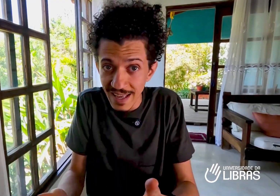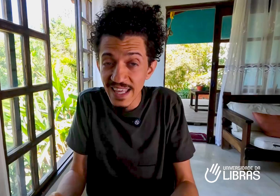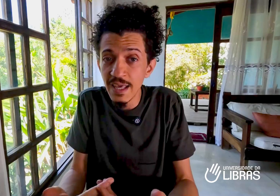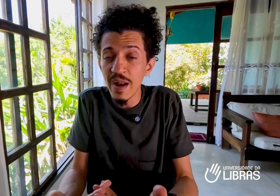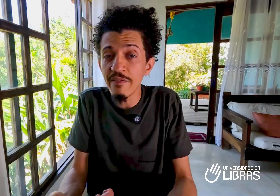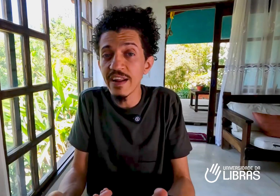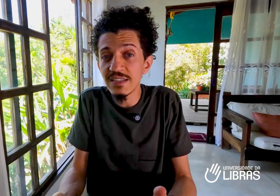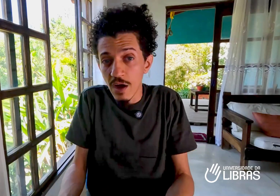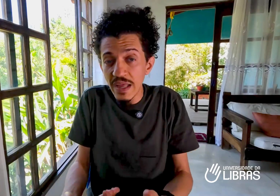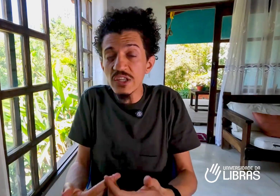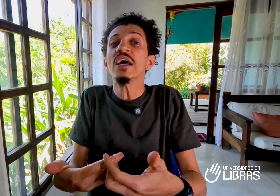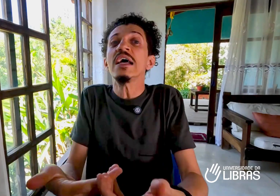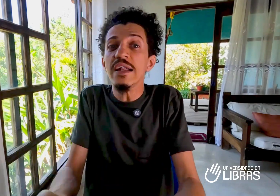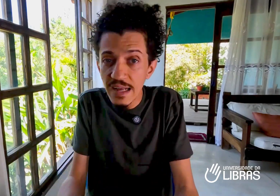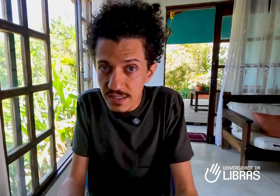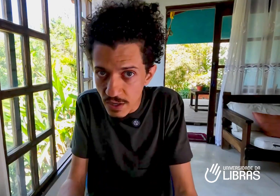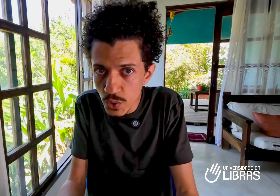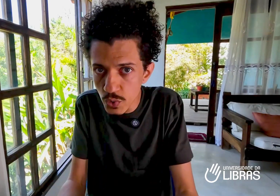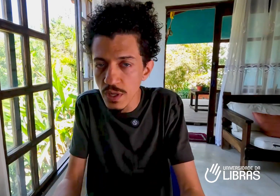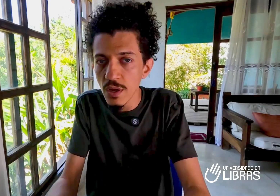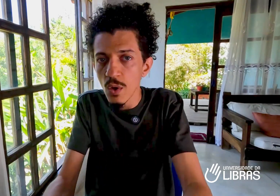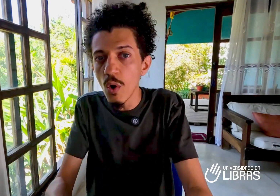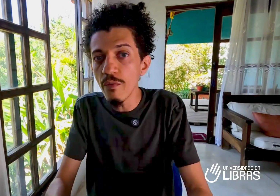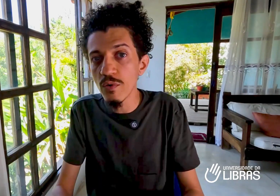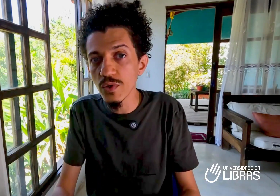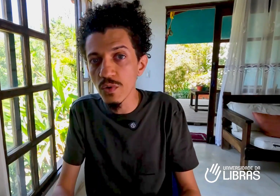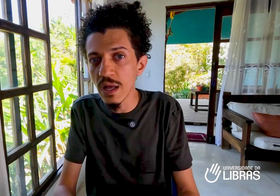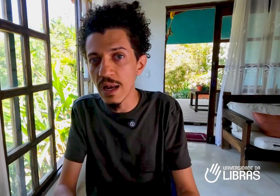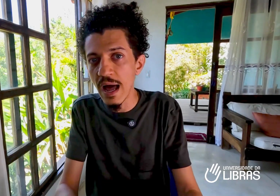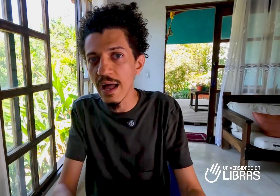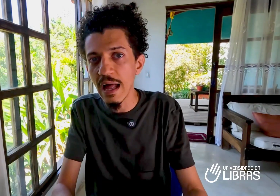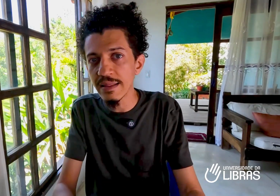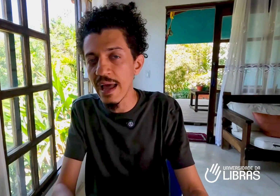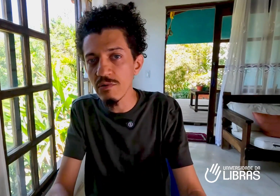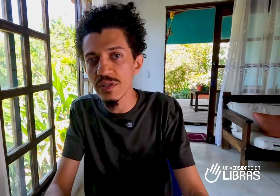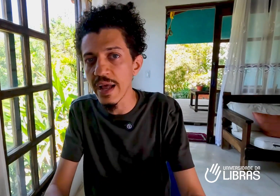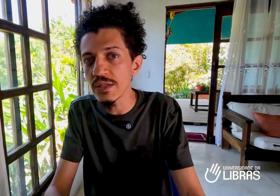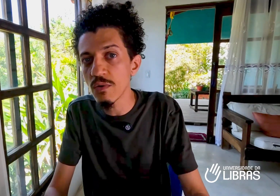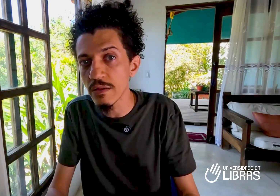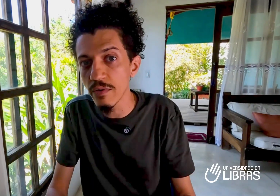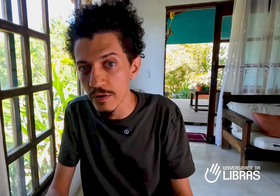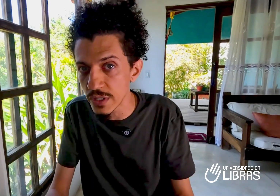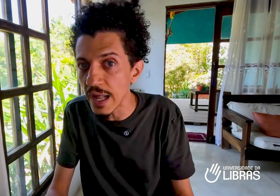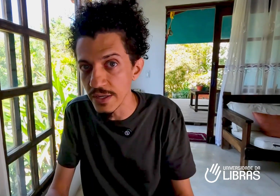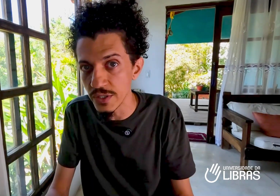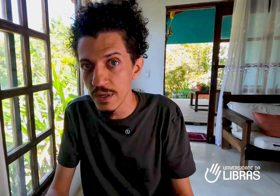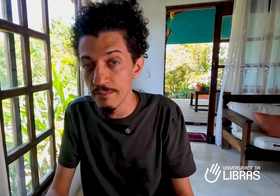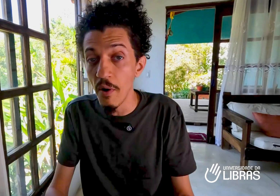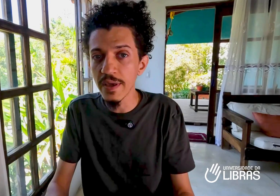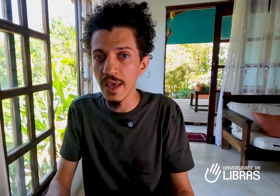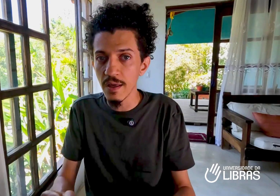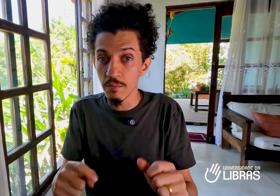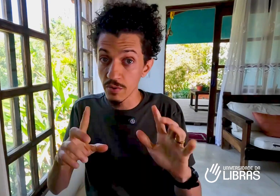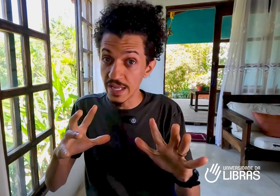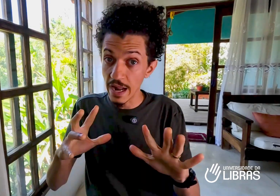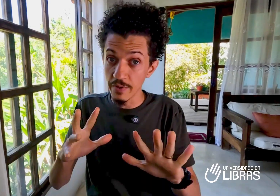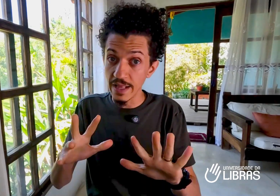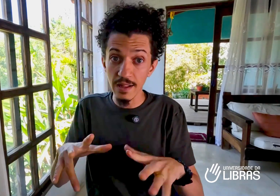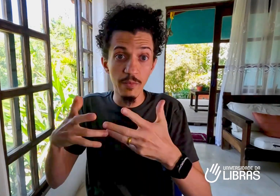que preferencialmente nasceu surda ou ficou surda lá até os 3, 4 anos de idade. Por quê? Porque o cérebro dela está muito